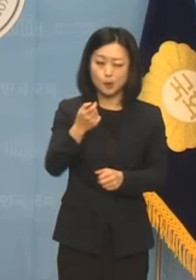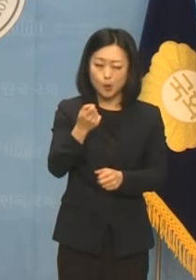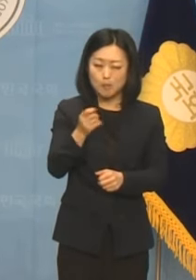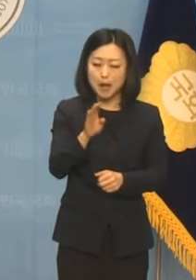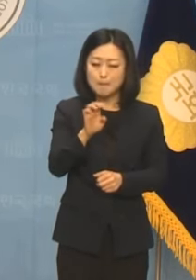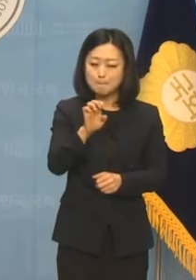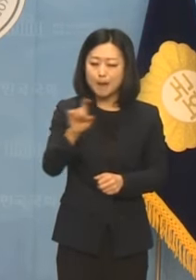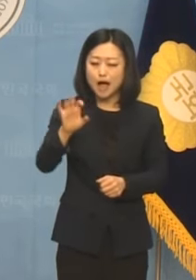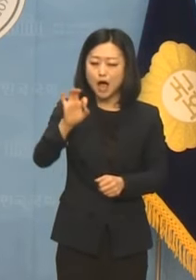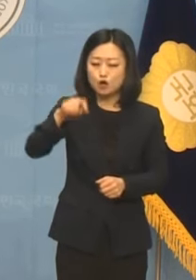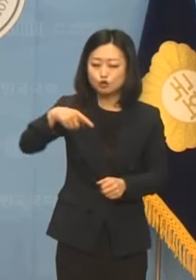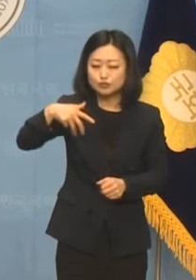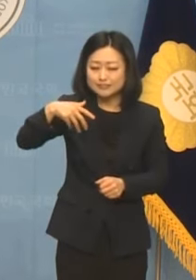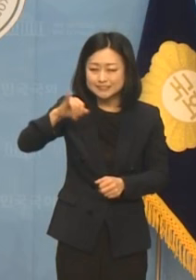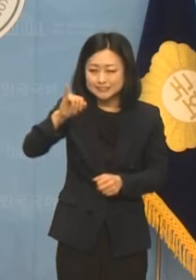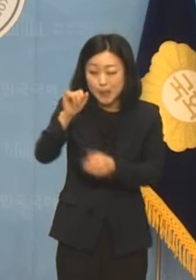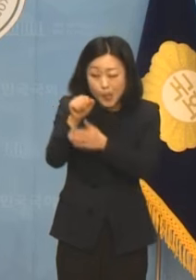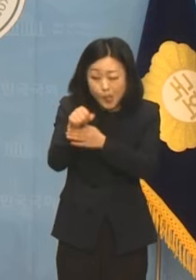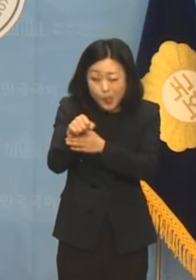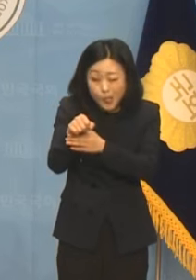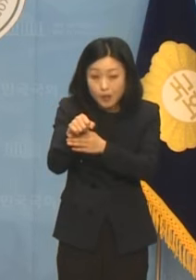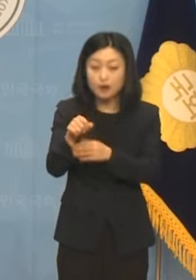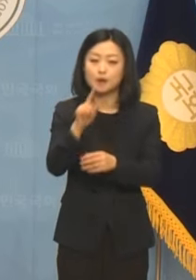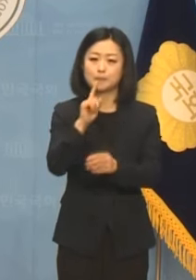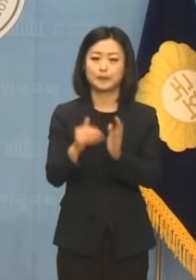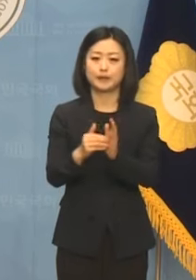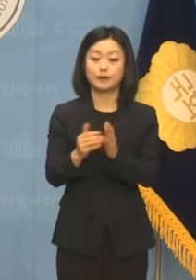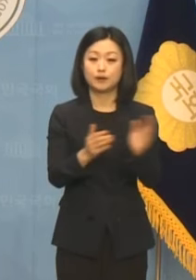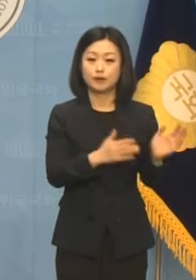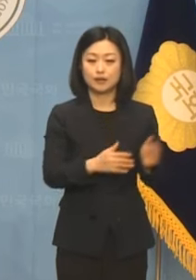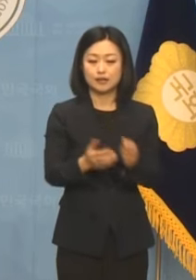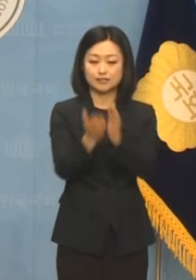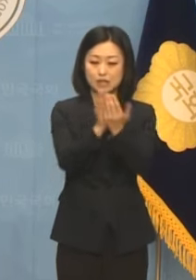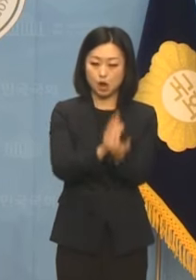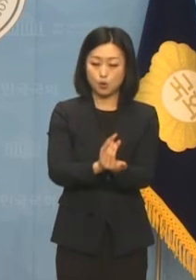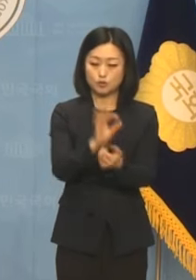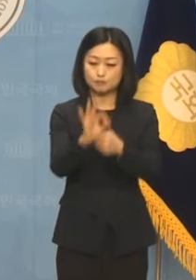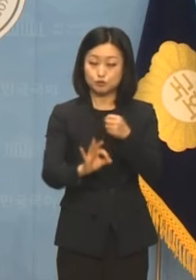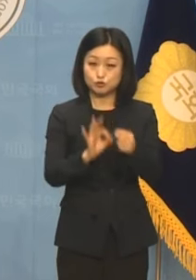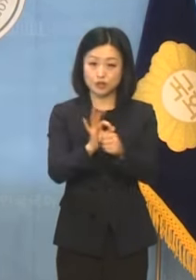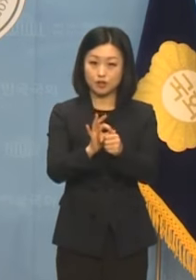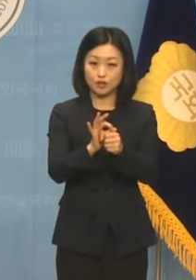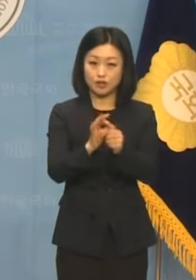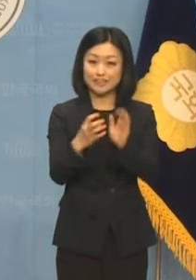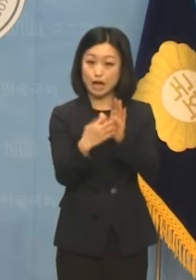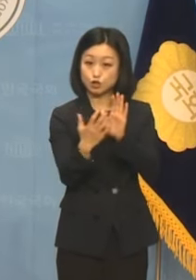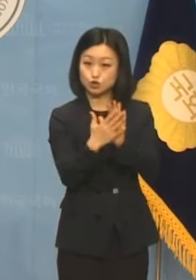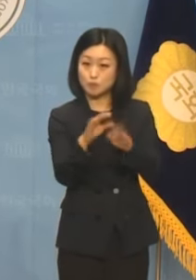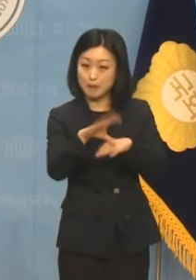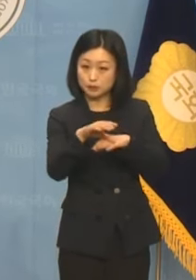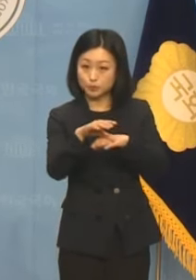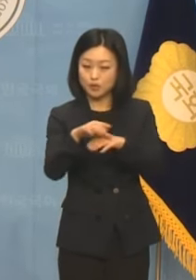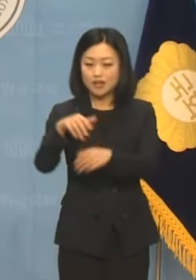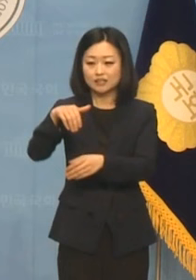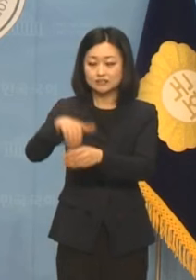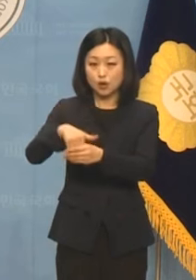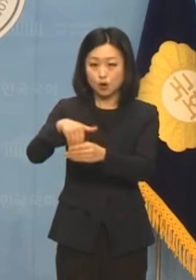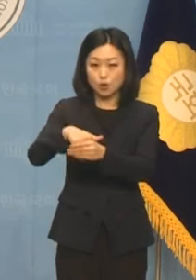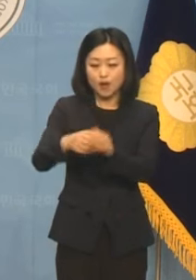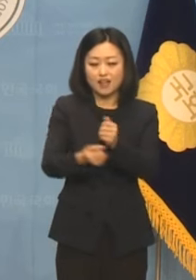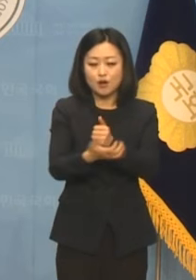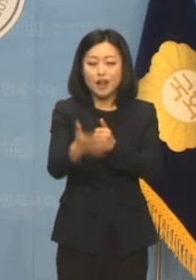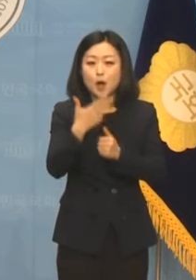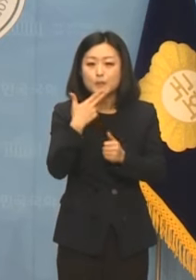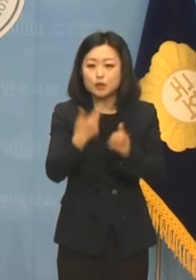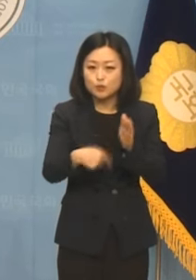말하며 머리를 조리기 했습니다 또 세월호 주기 다큐 방송을 총선 영향을 주지 않기 위해